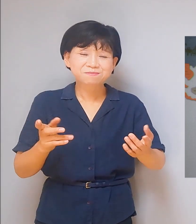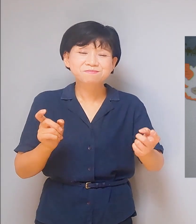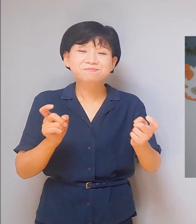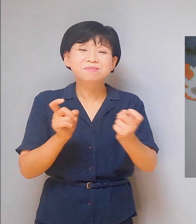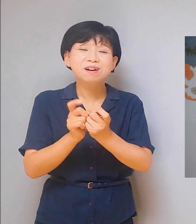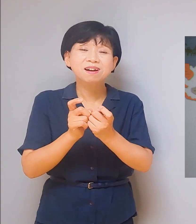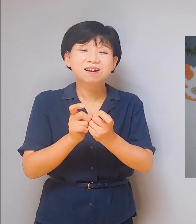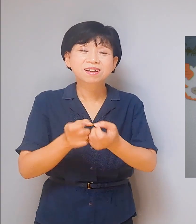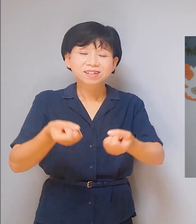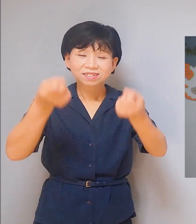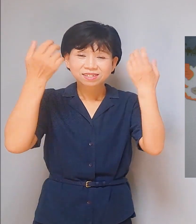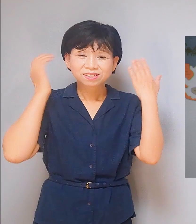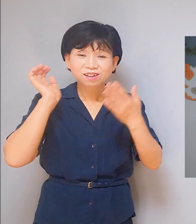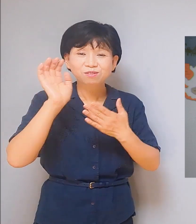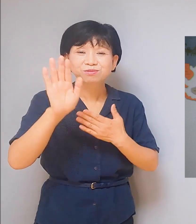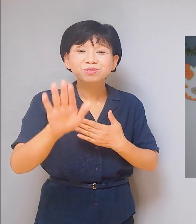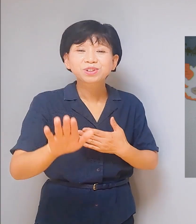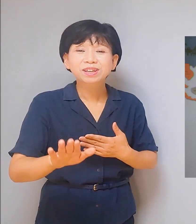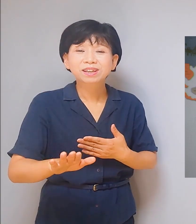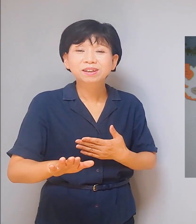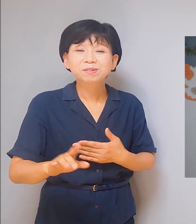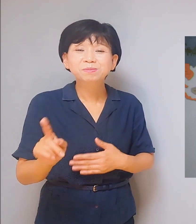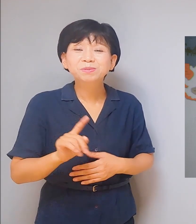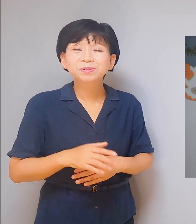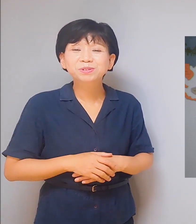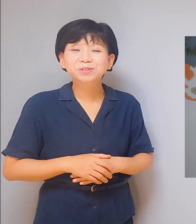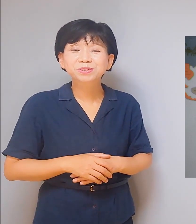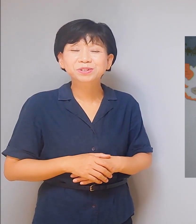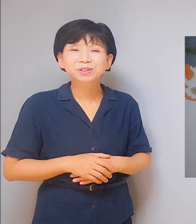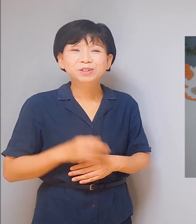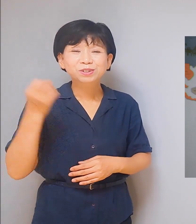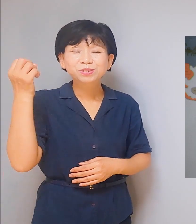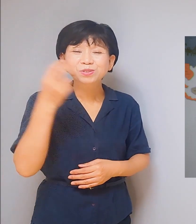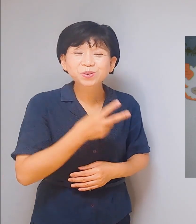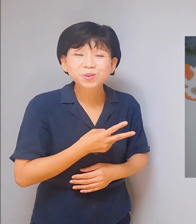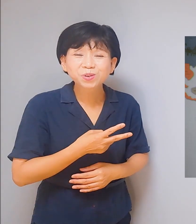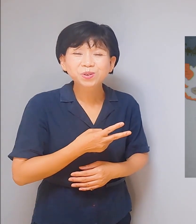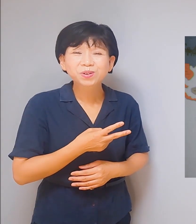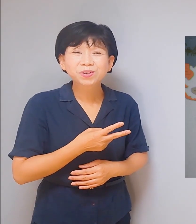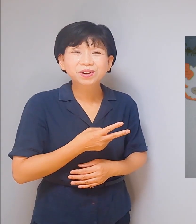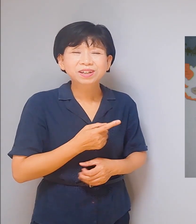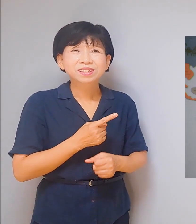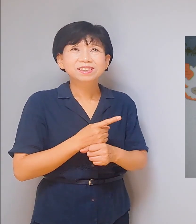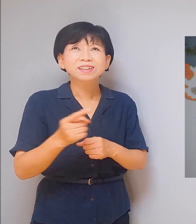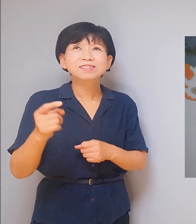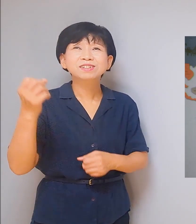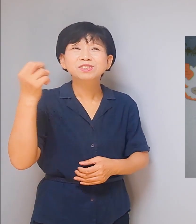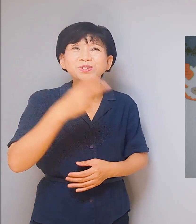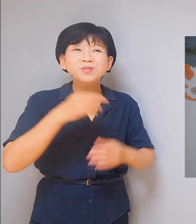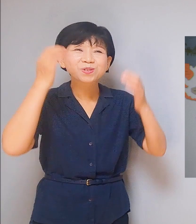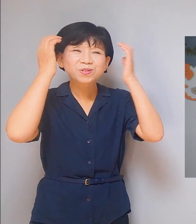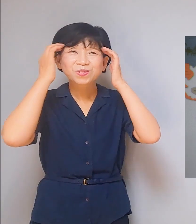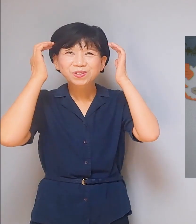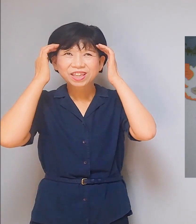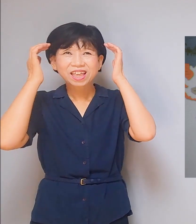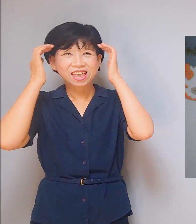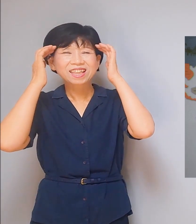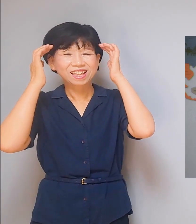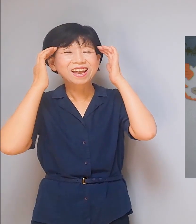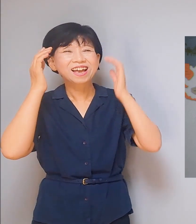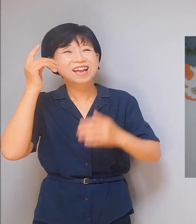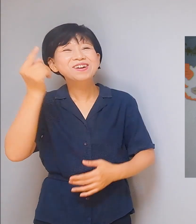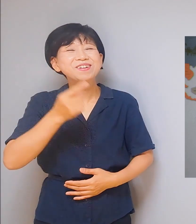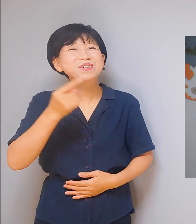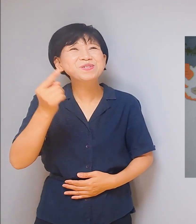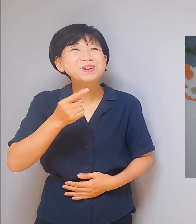싶지 않잖아요. 그렇죠? 네. 어렵고 힘든 일을 겪었는데 1년 있다가 또 겪어야지, 뭐 이럽니까?